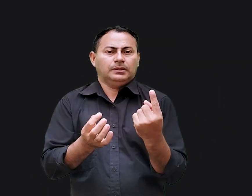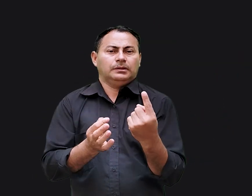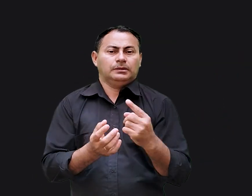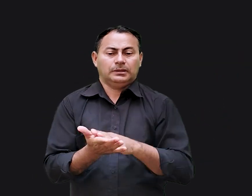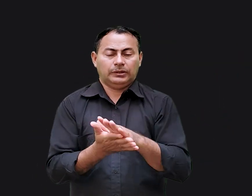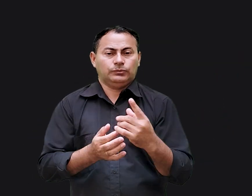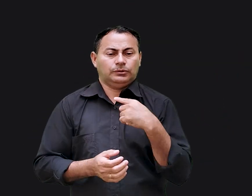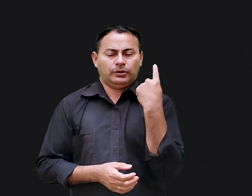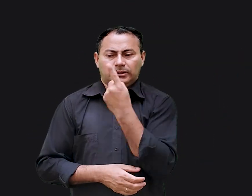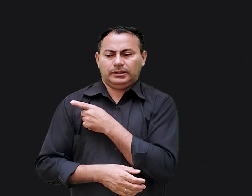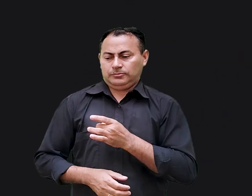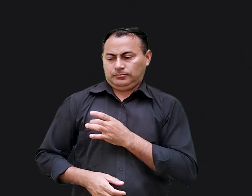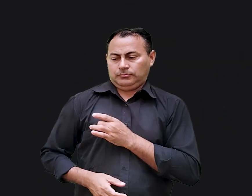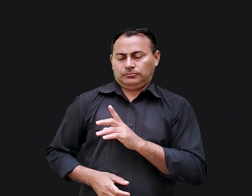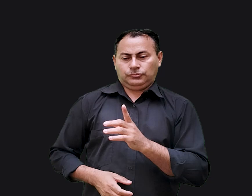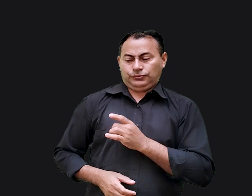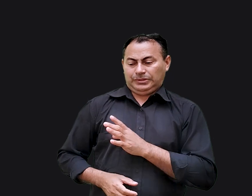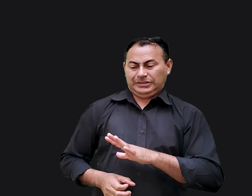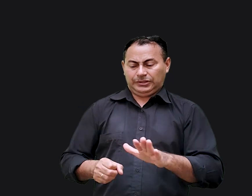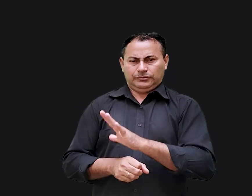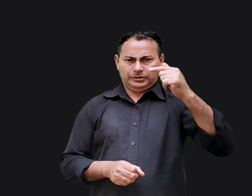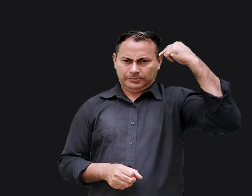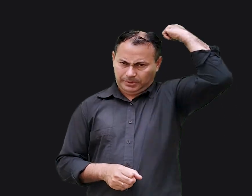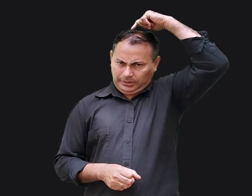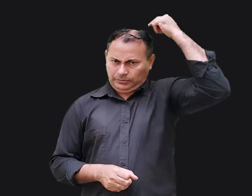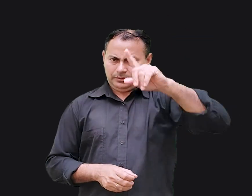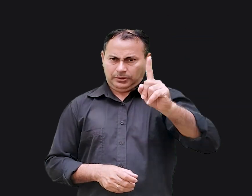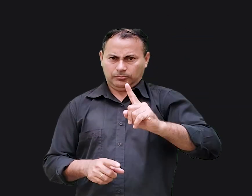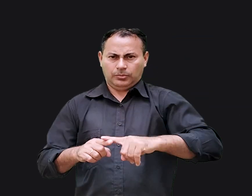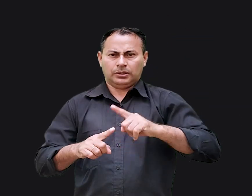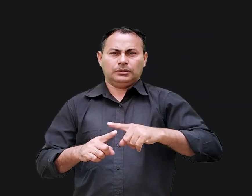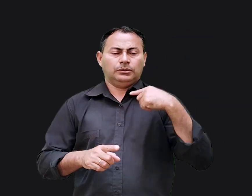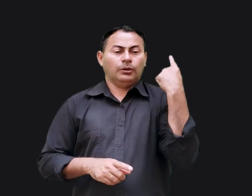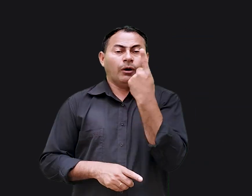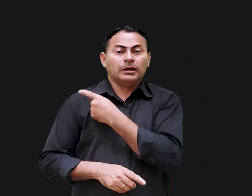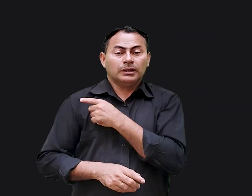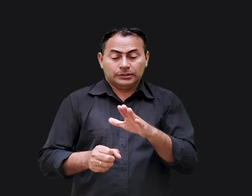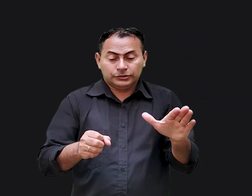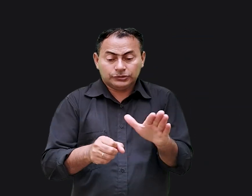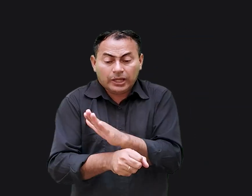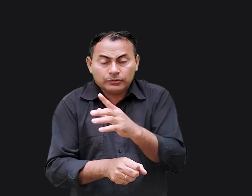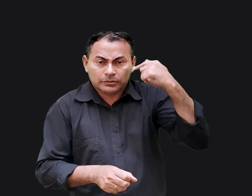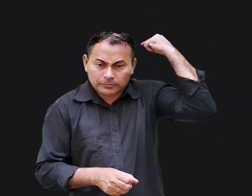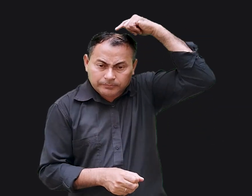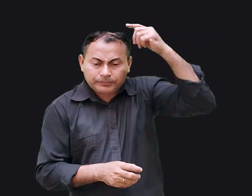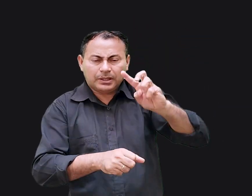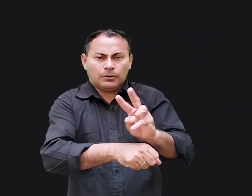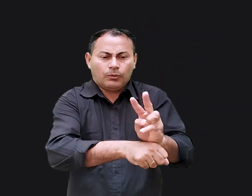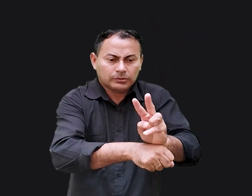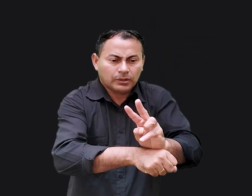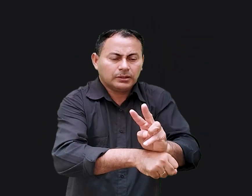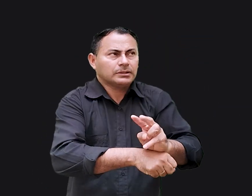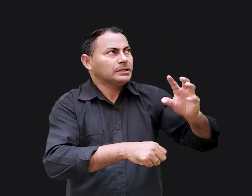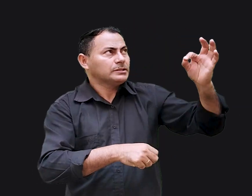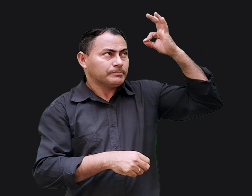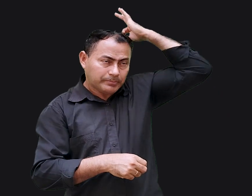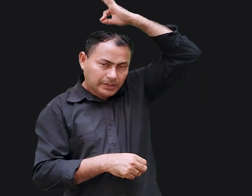nós deveria ter medo de ser cheio do Espírito. Sabe por quê? Se fôssemos cheios do Espírito, seríamos totalmente controlados pelo Espírito de Deus